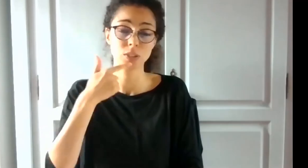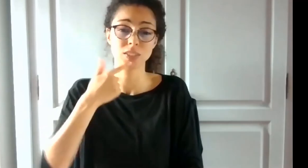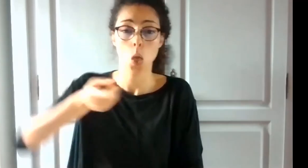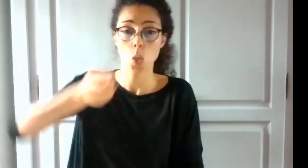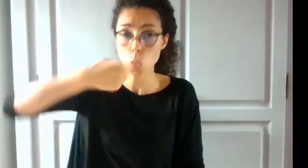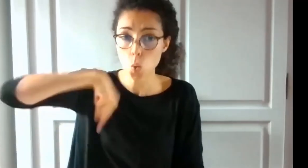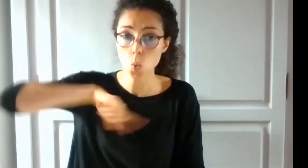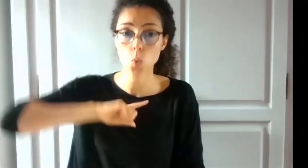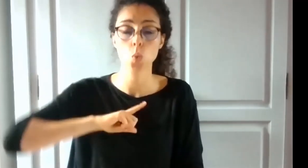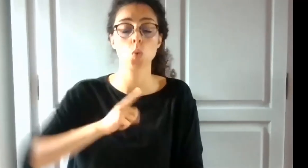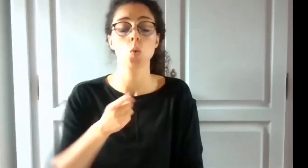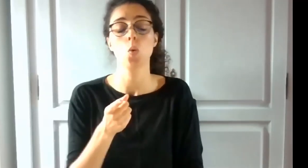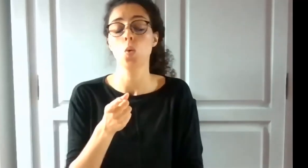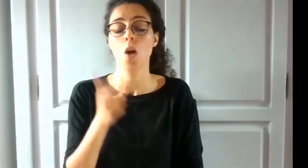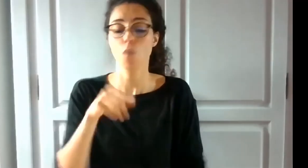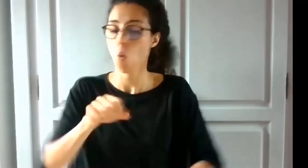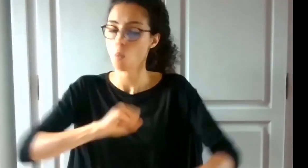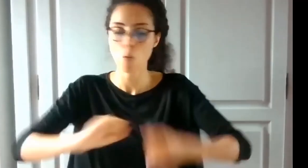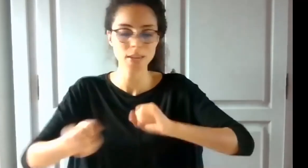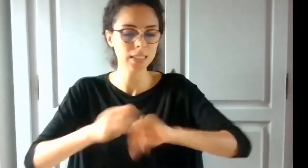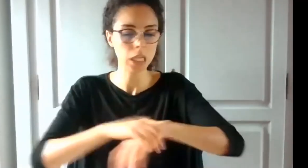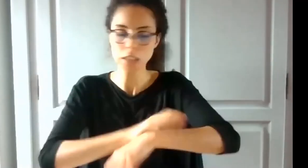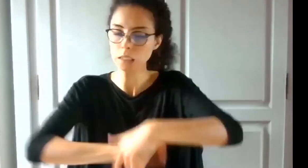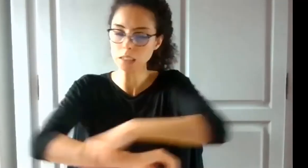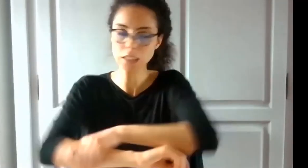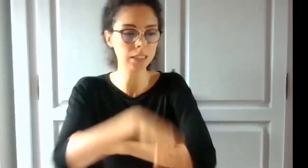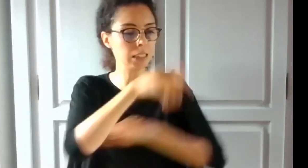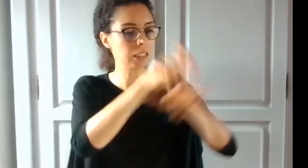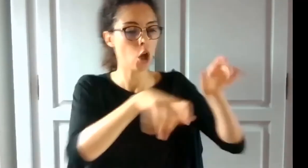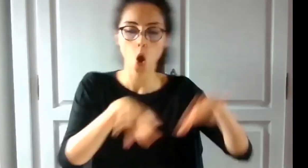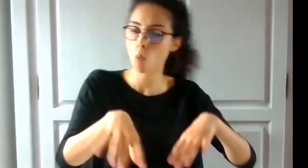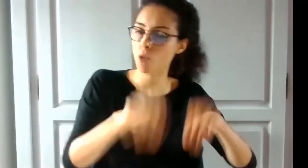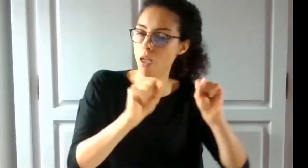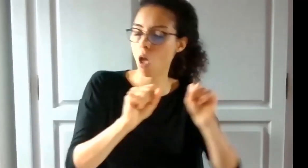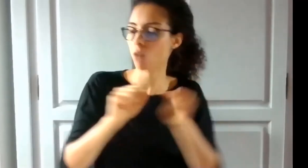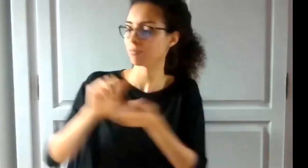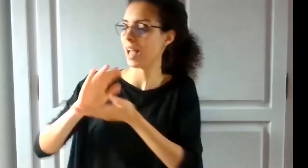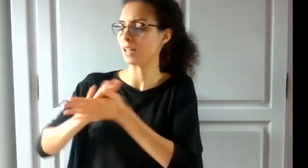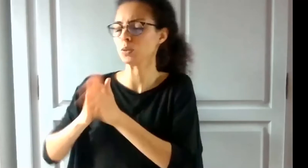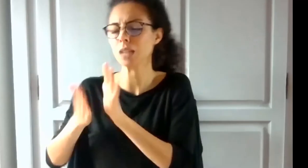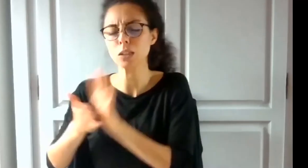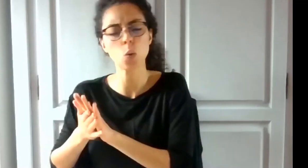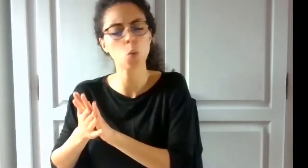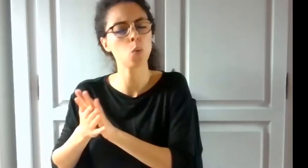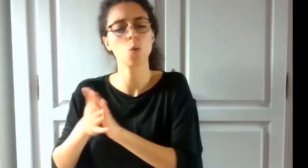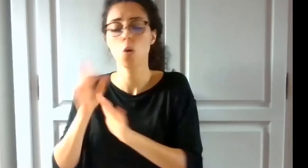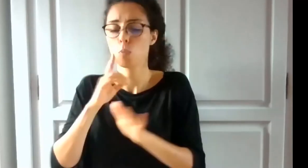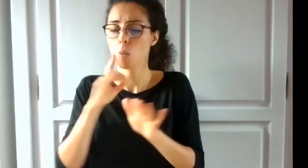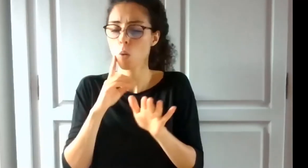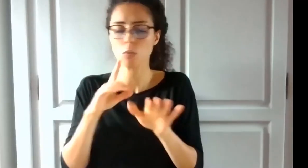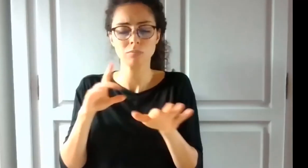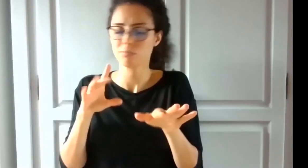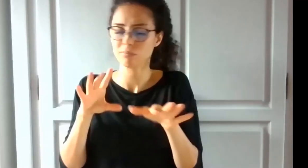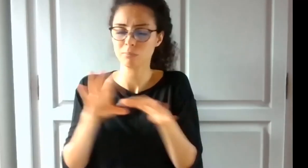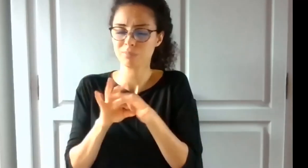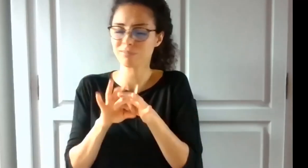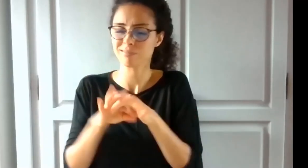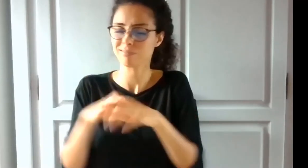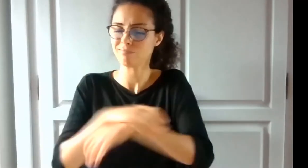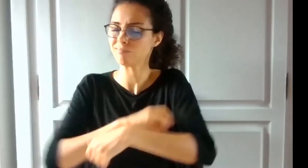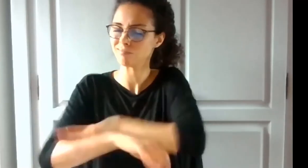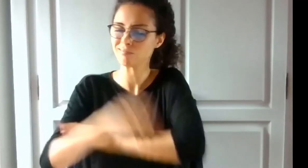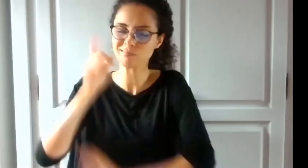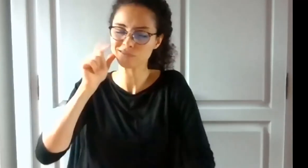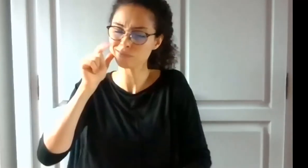mobilisés, les employeurs, les organisations associatives, pour qu'on reste mobilisé aux côtés des